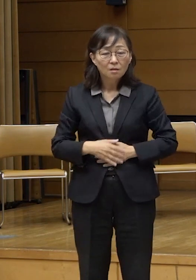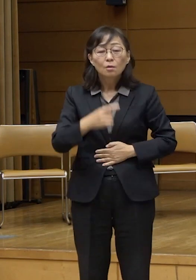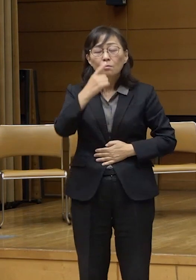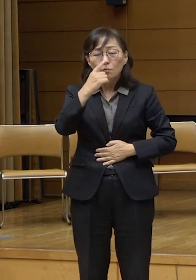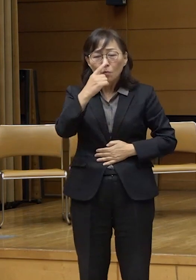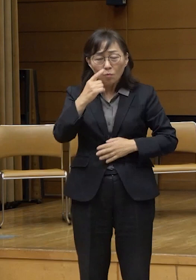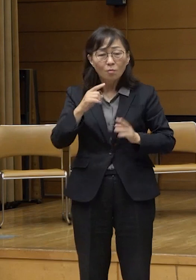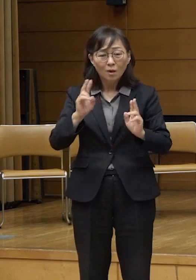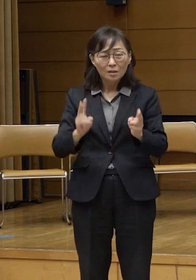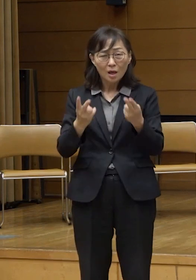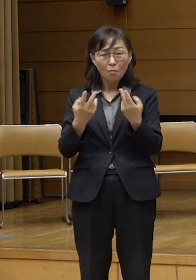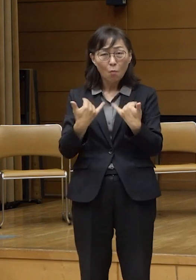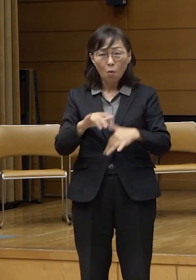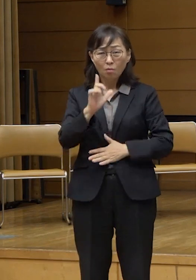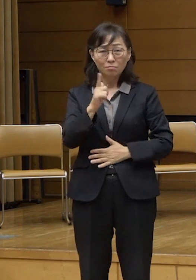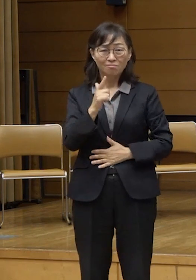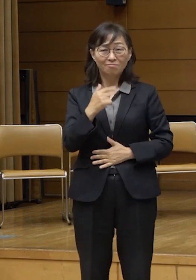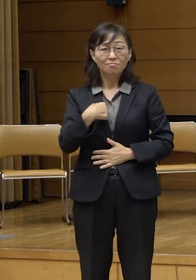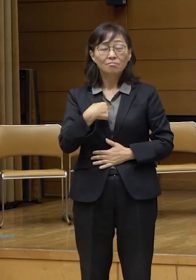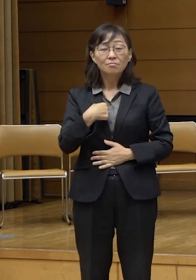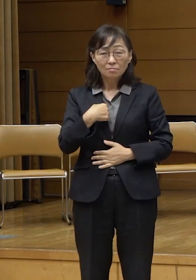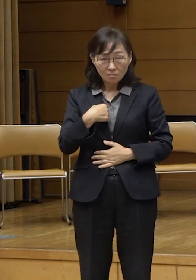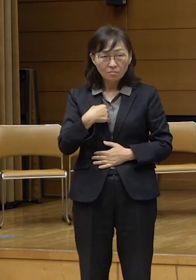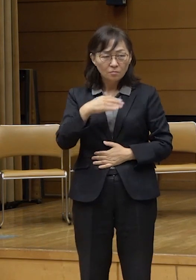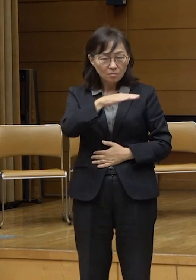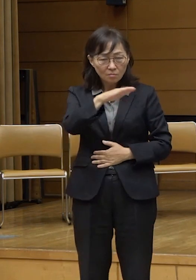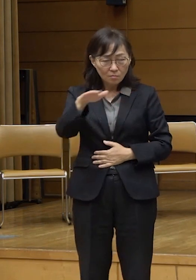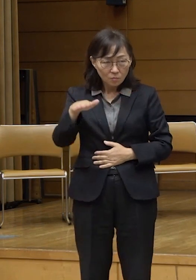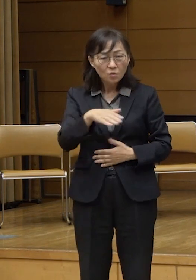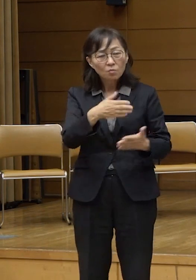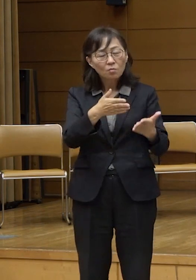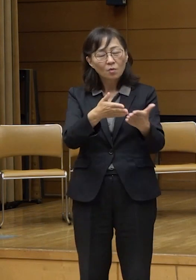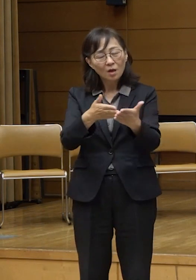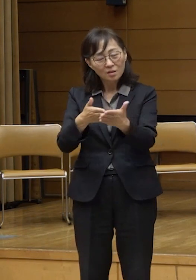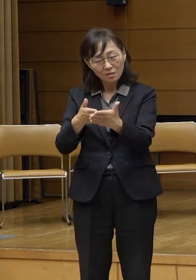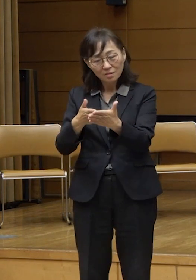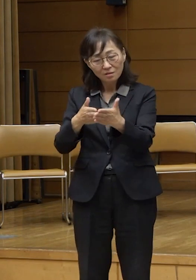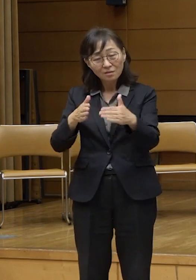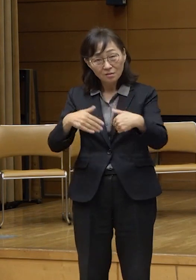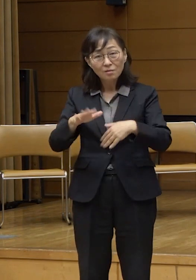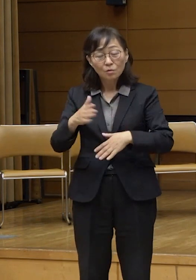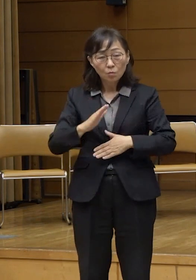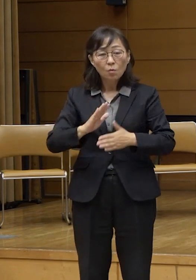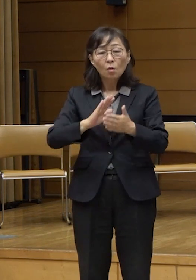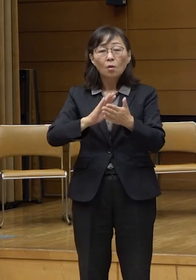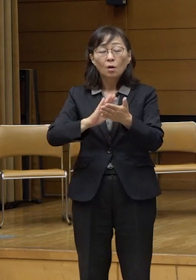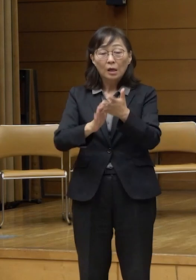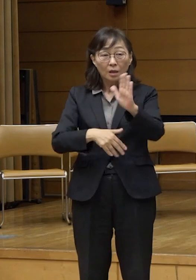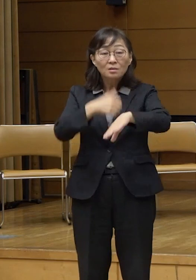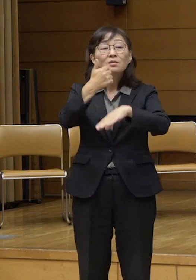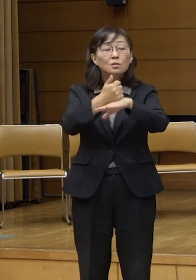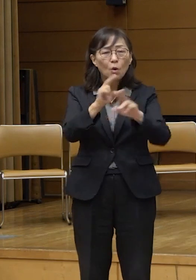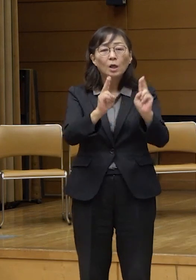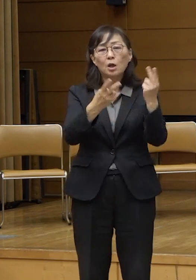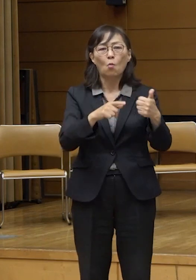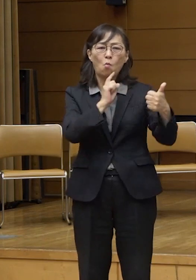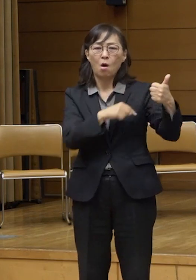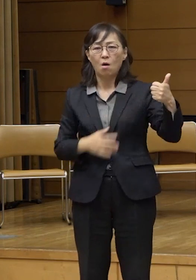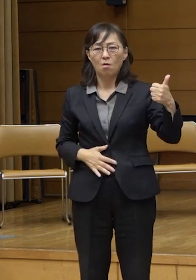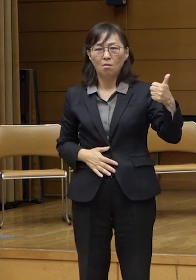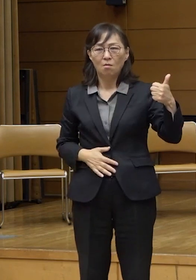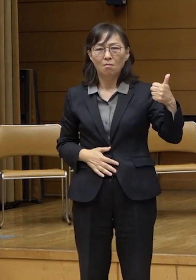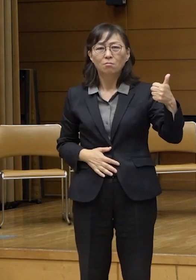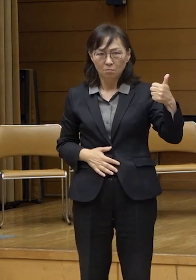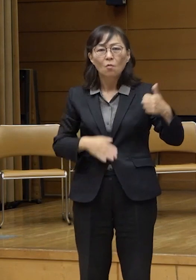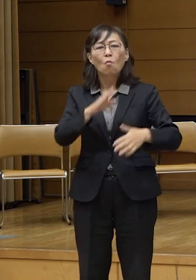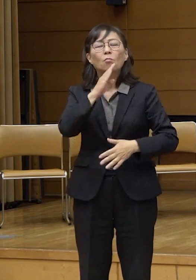ないんですよ。で、皆さんにもお話をしたことあるかと思いますけれども、知事は専門家なんです。間